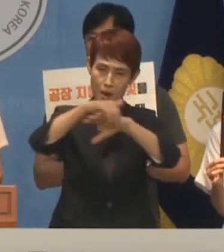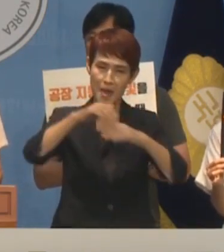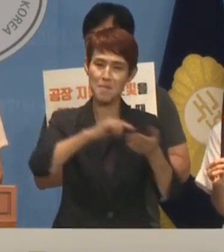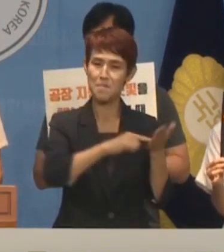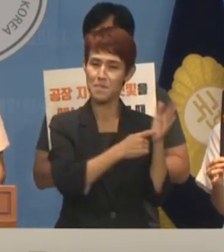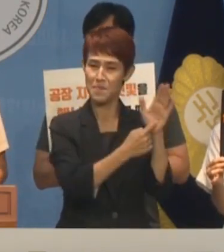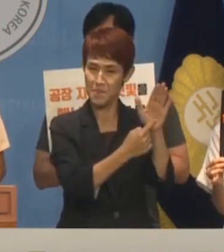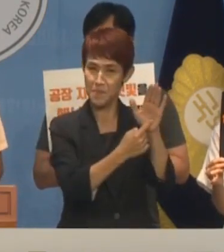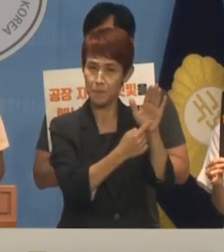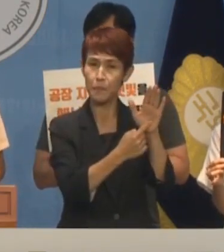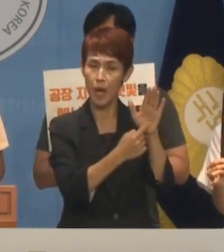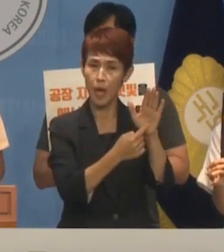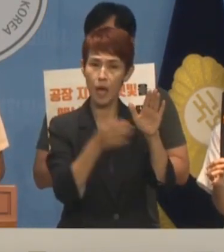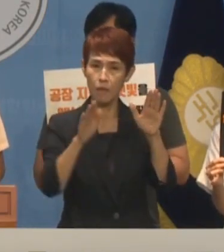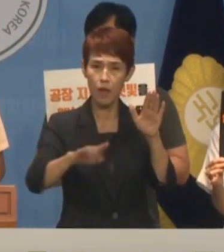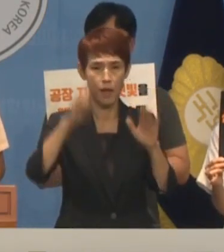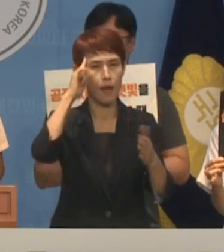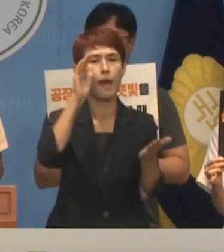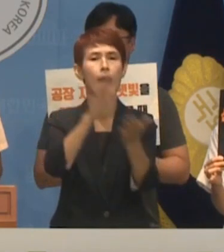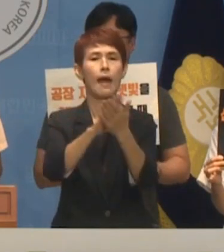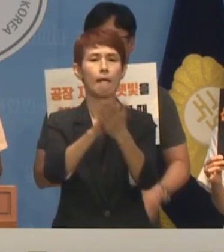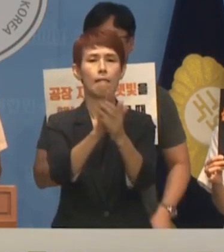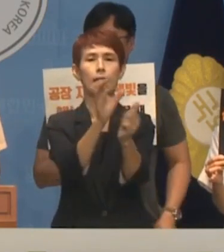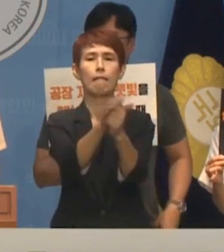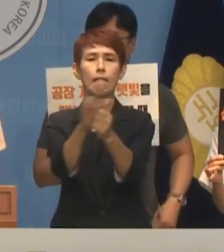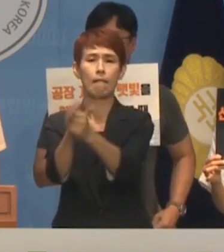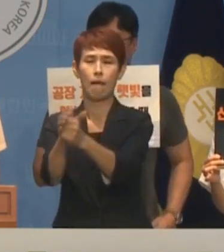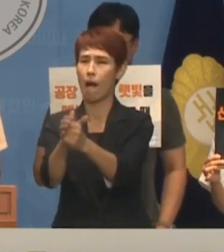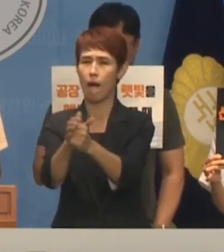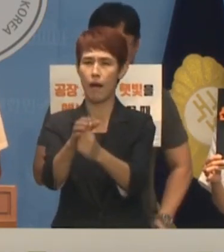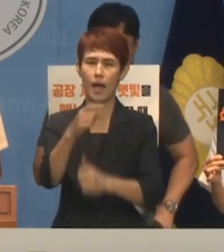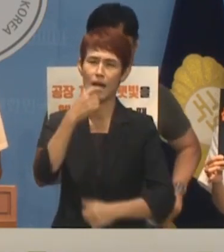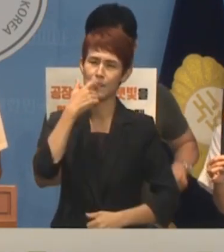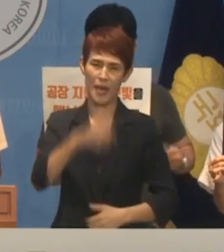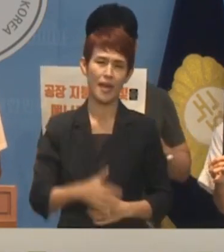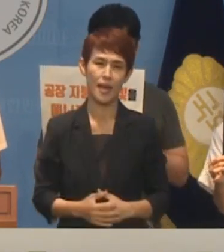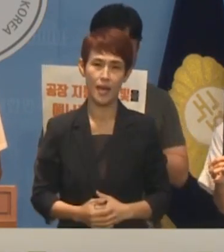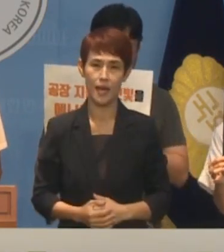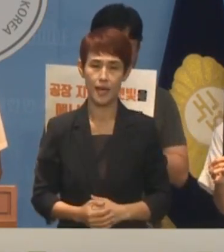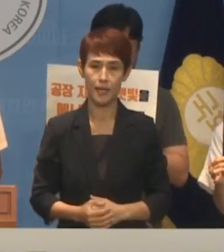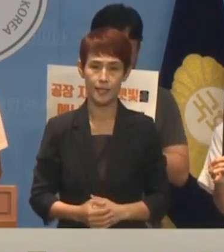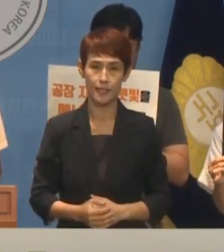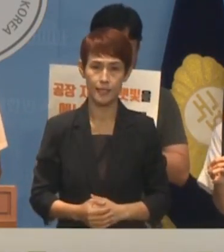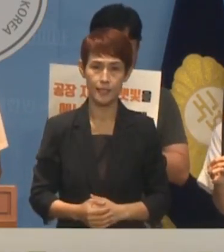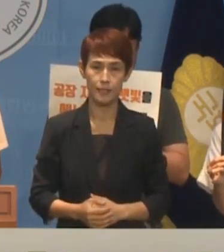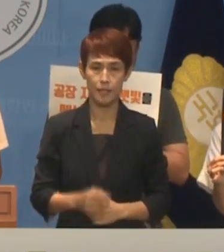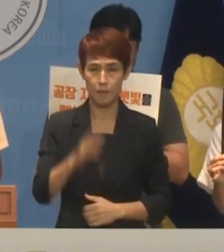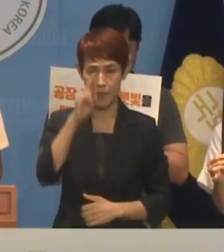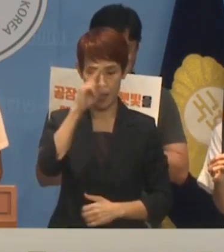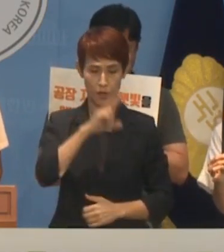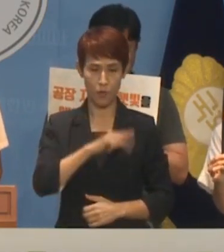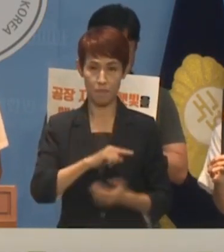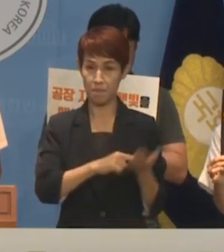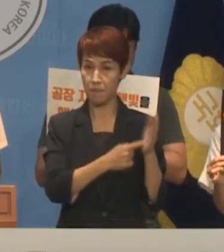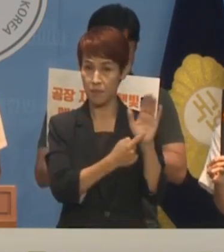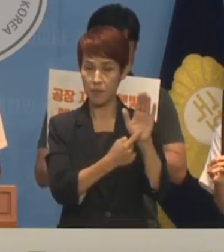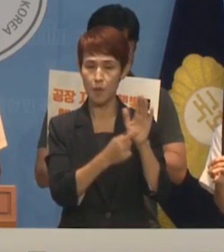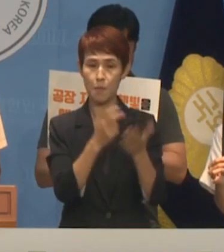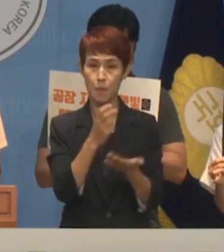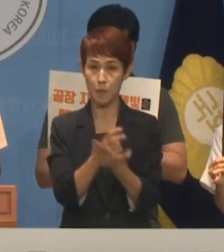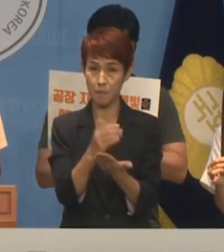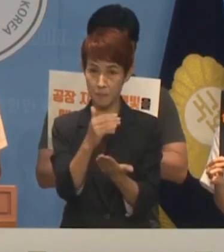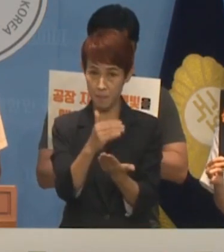그런 자율적인 설치 계획만으로는 턱없이 부족합니다. 이번에 박지혜 의원께서 발의하는